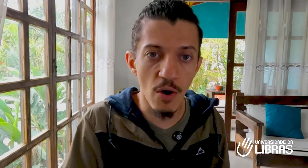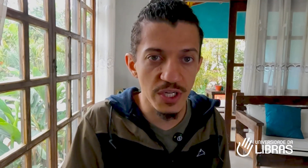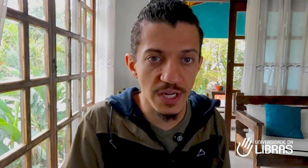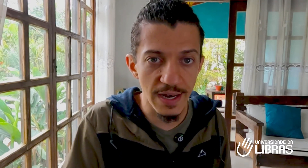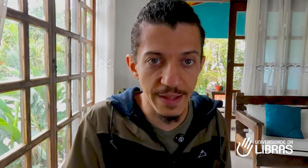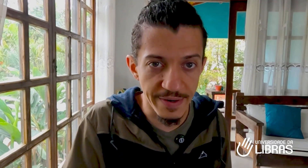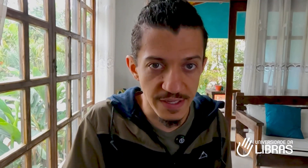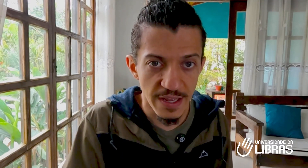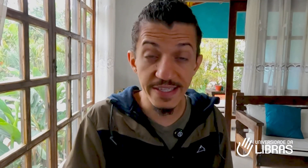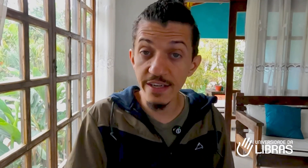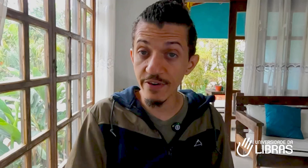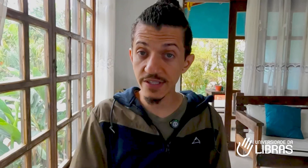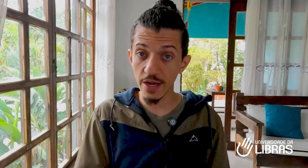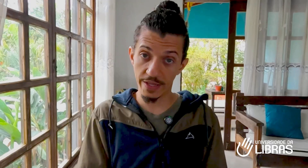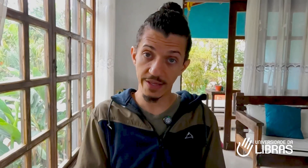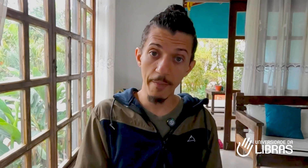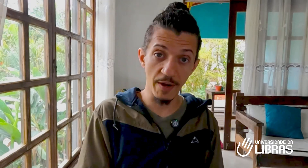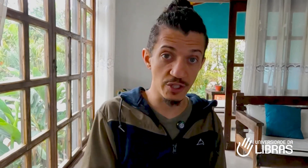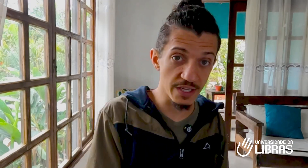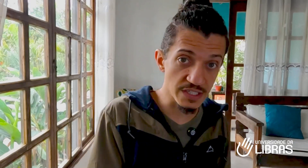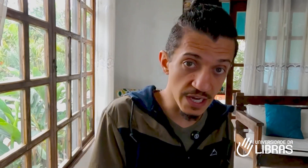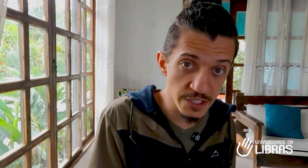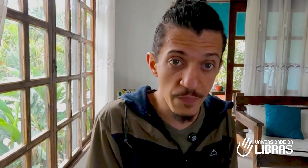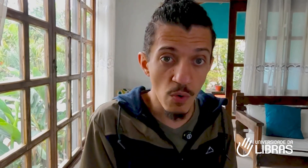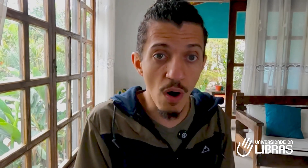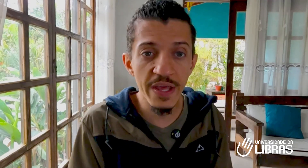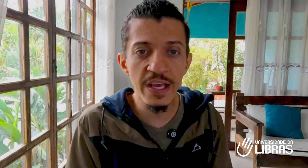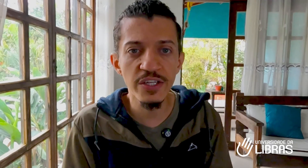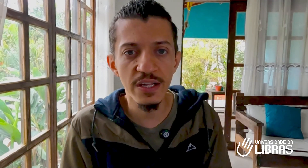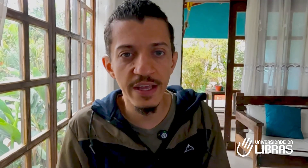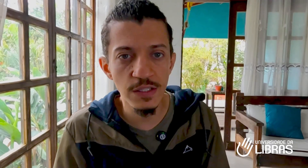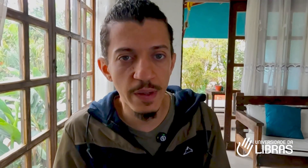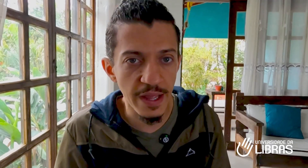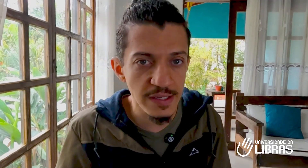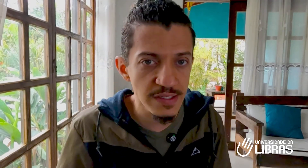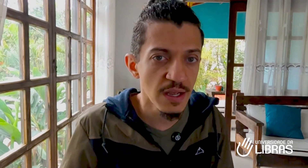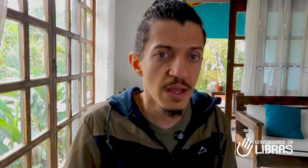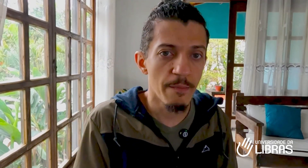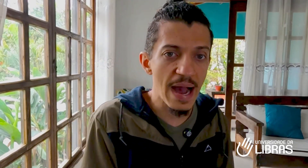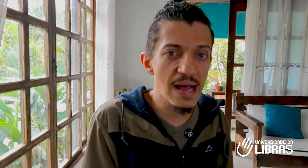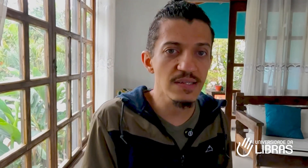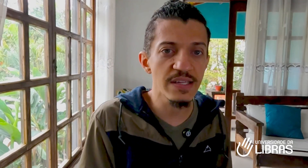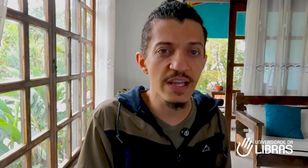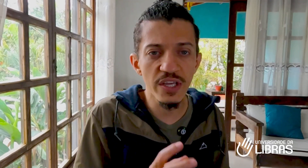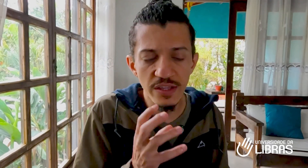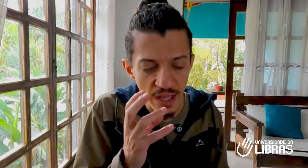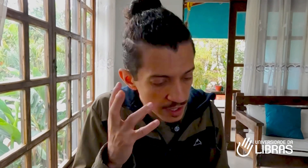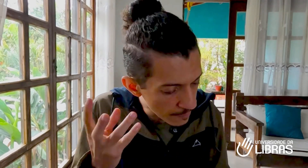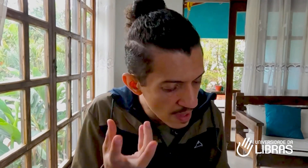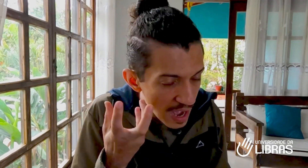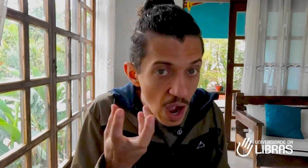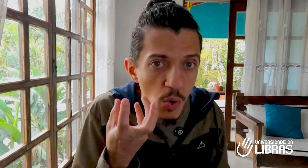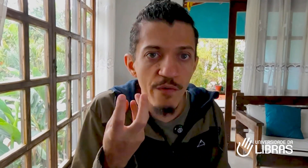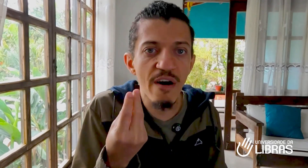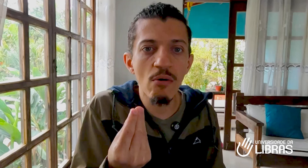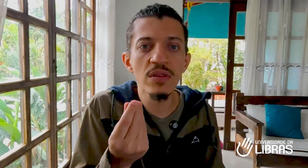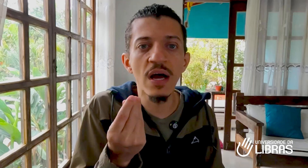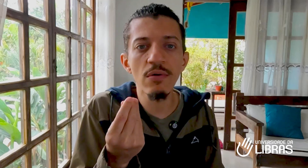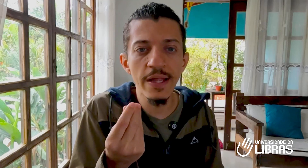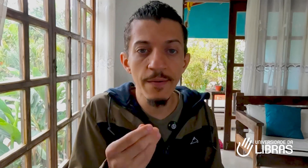da Libras. Seja você um intérprete iniciante ou alguém que já tem experiência, mas se sente que tem algo faltando ali,